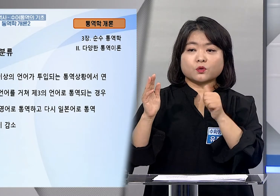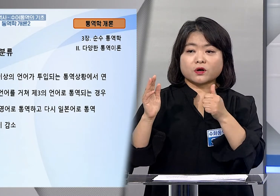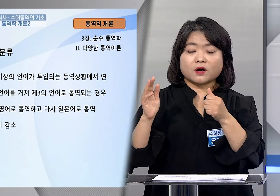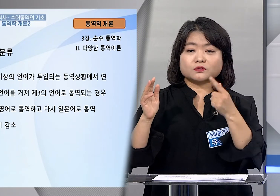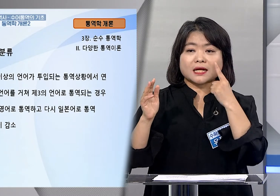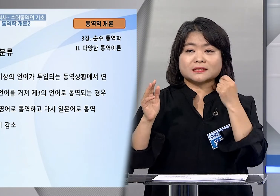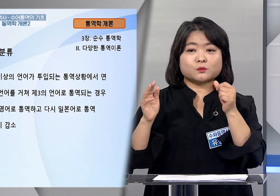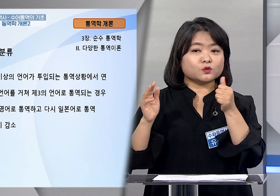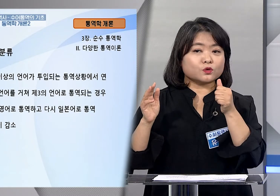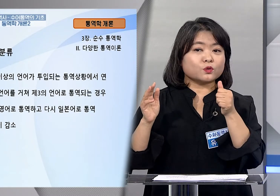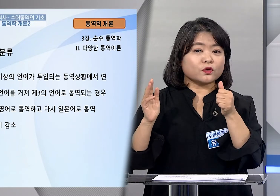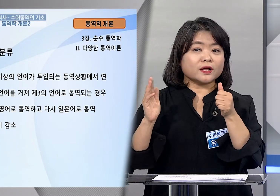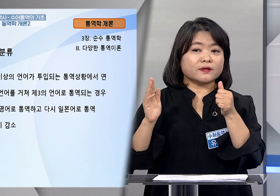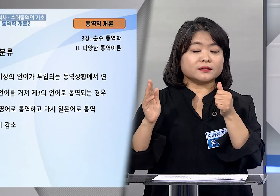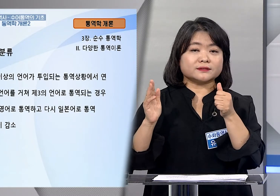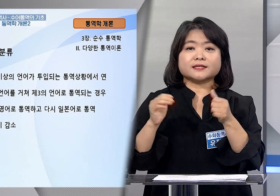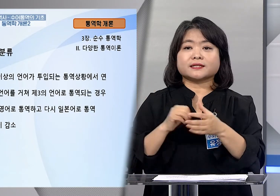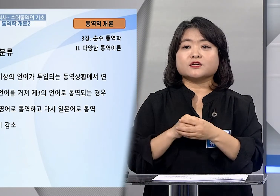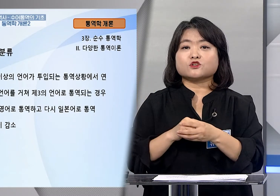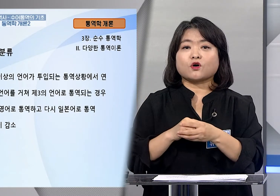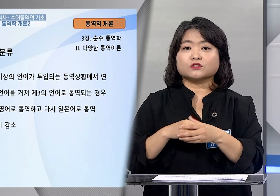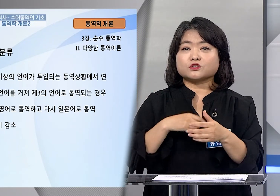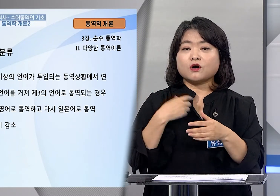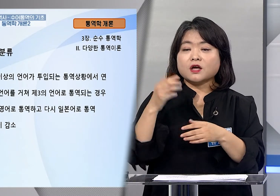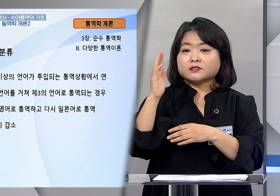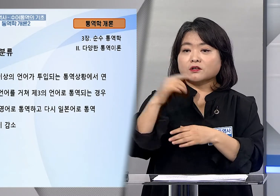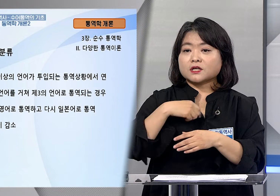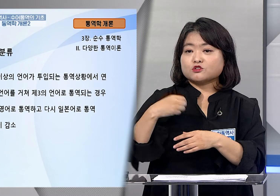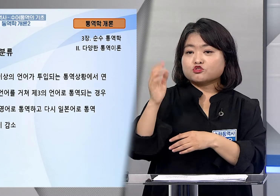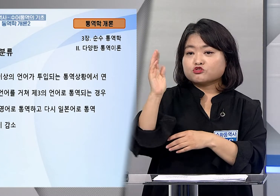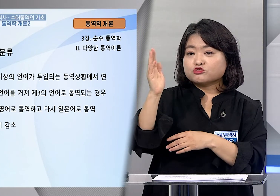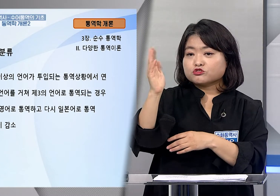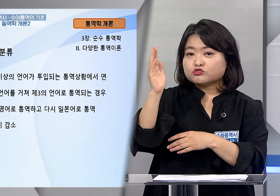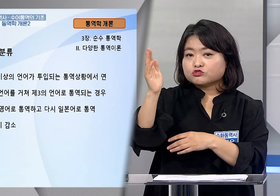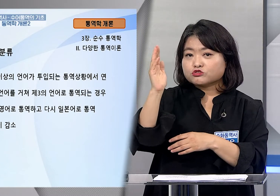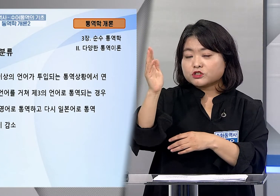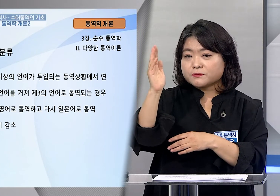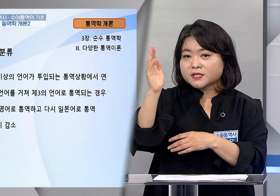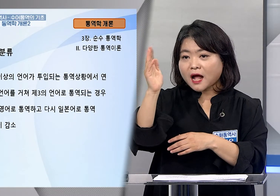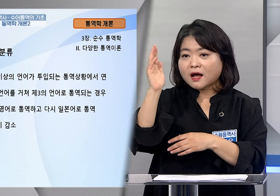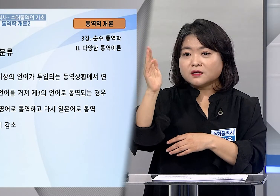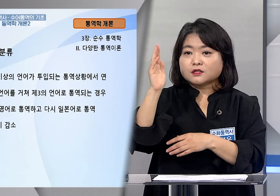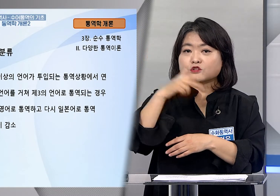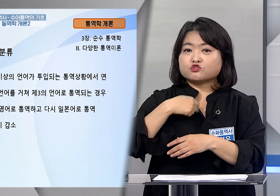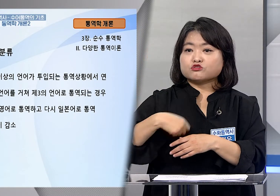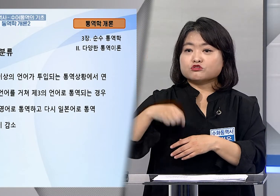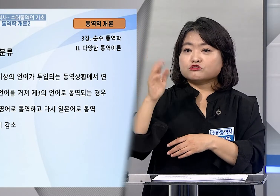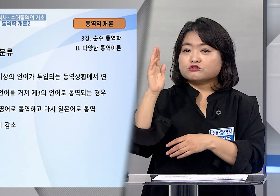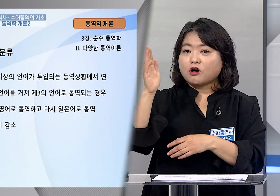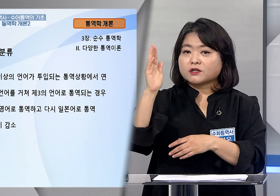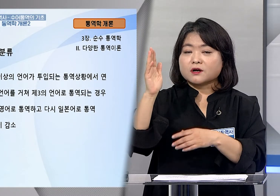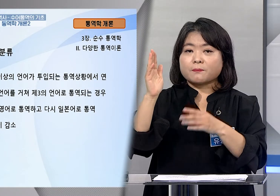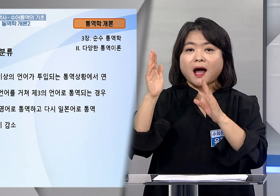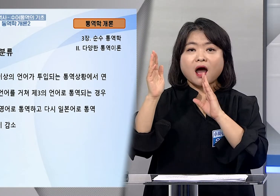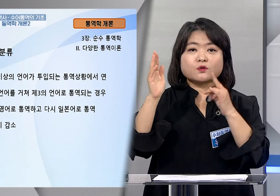통역하고 다시 일본어로 통역한다는 예시가 있죠. 그렇죠? 연사는 중국입니다. 그러니까 중국어를 바로